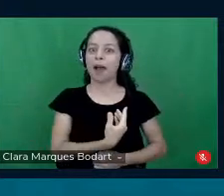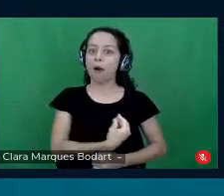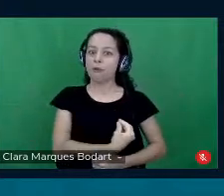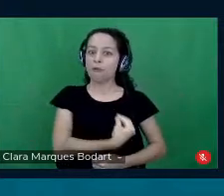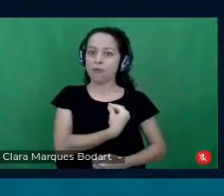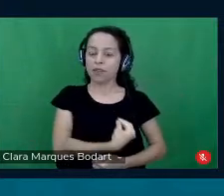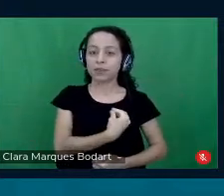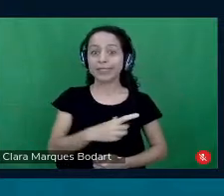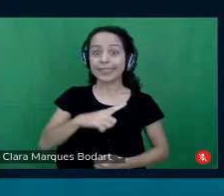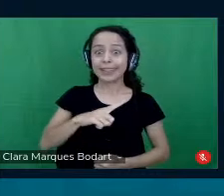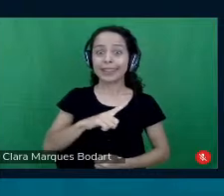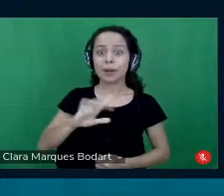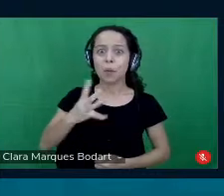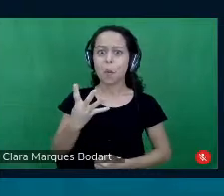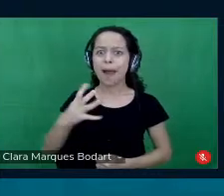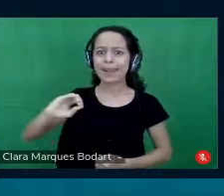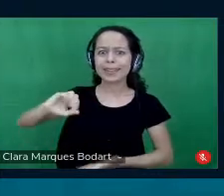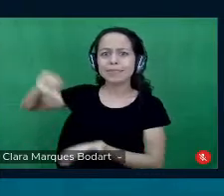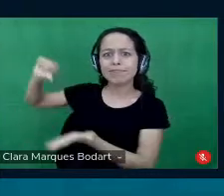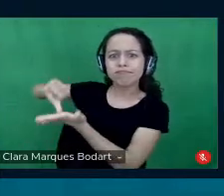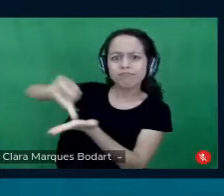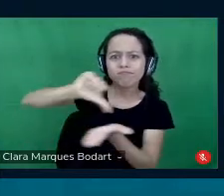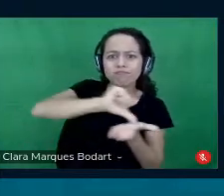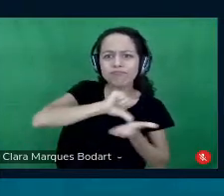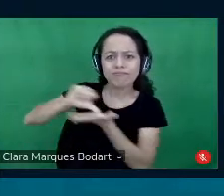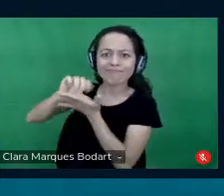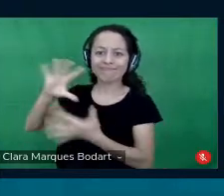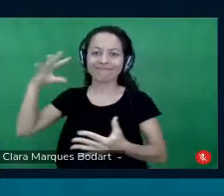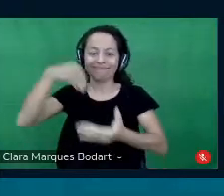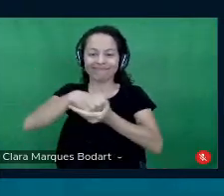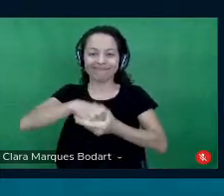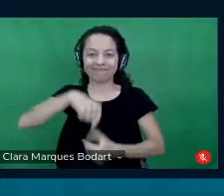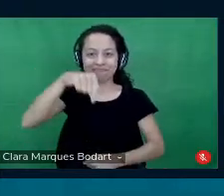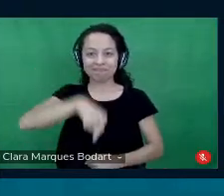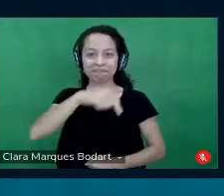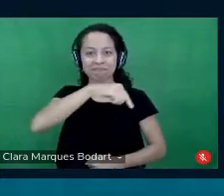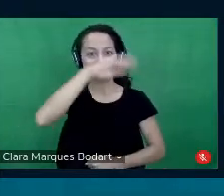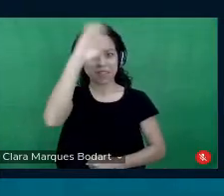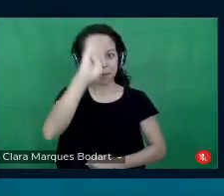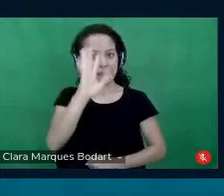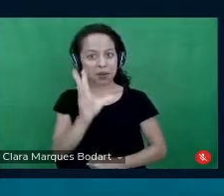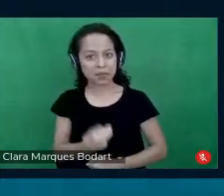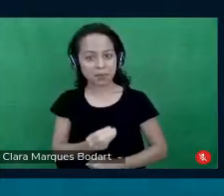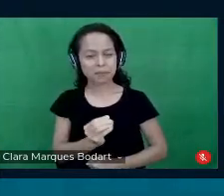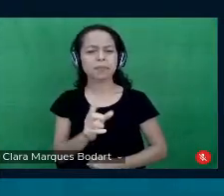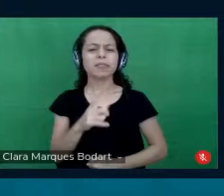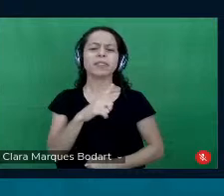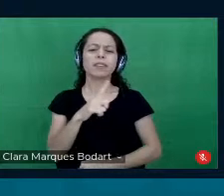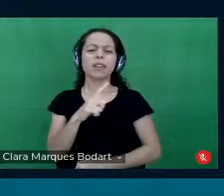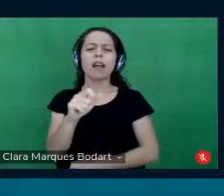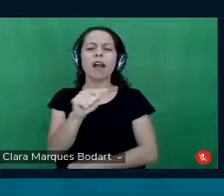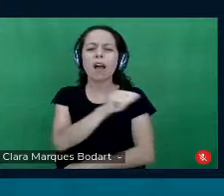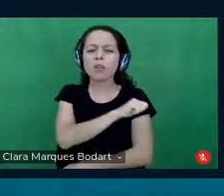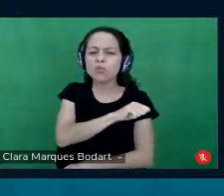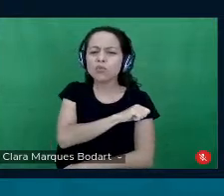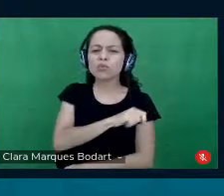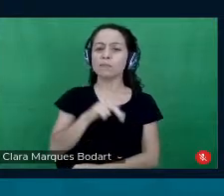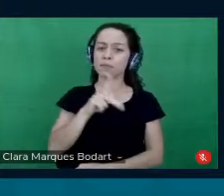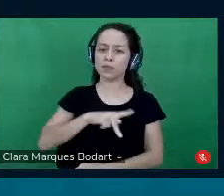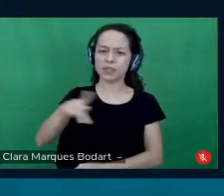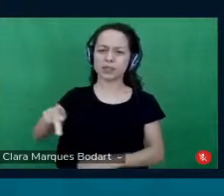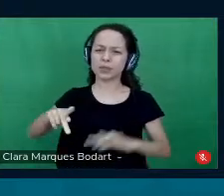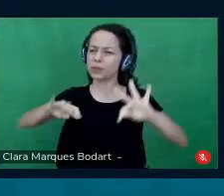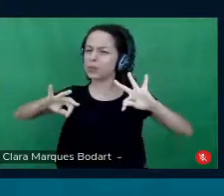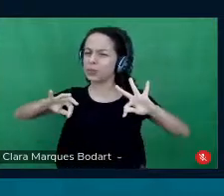40 instituições que compõem o PROF-EPT, conectados a docentes e discentes de todas as